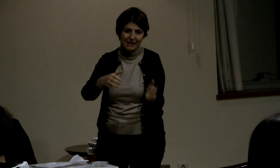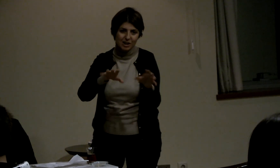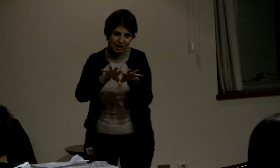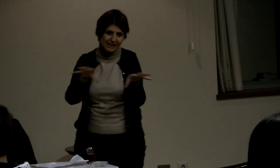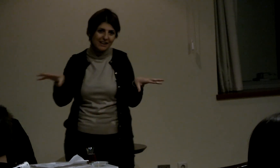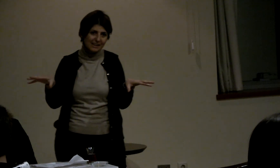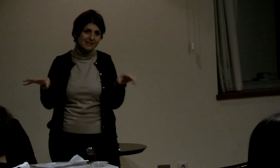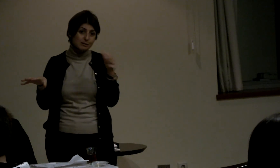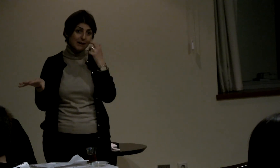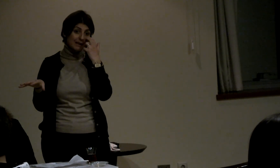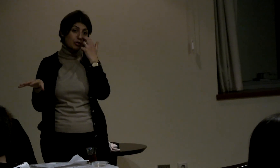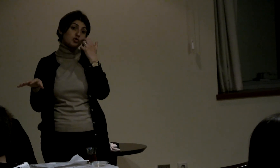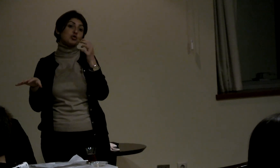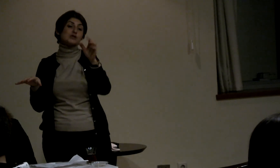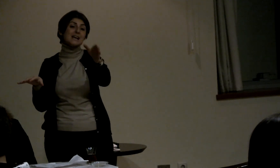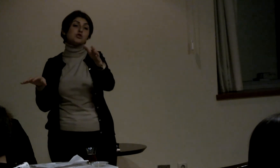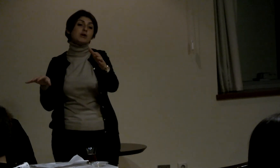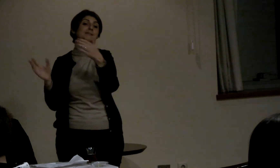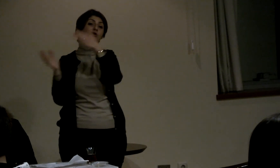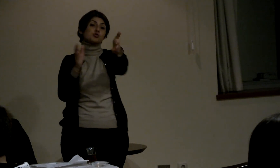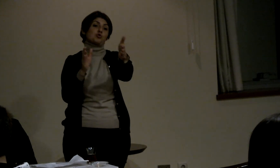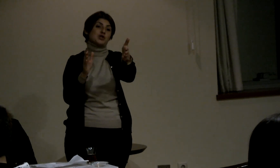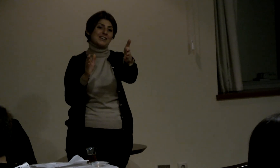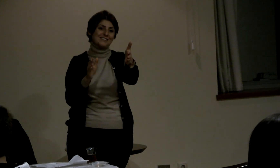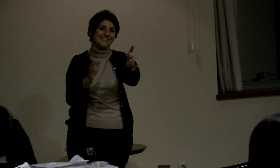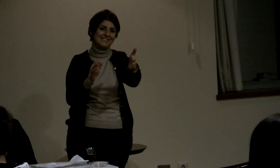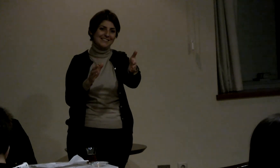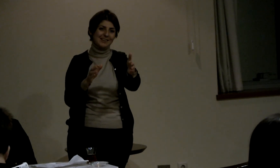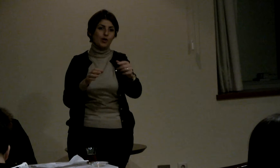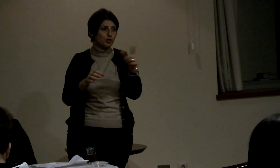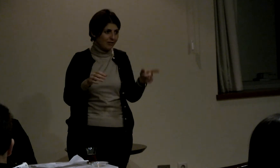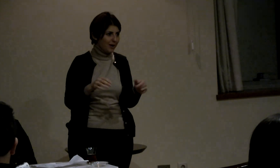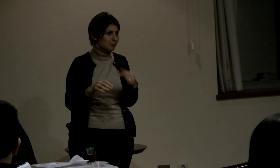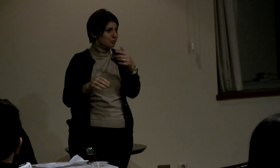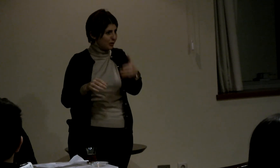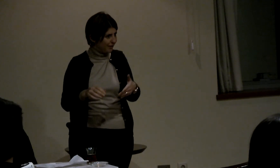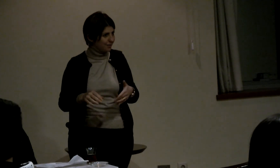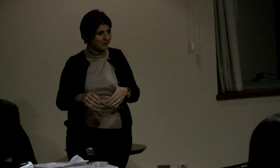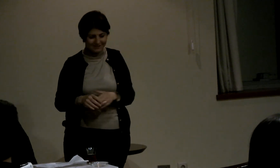Şimdi detaylandırmak gerekiyor. Çünkü sen söylemesen o soracak. O da var mı? Bu da var mı?